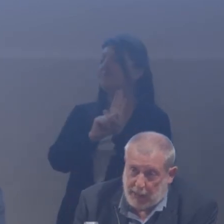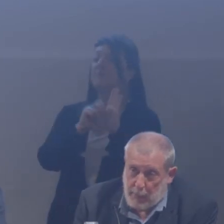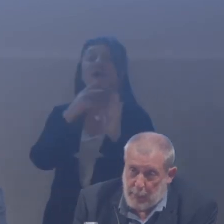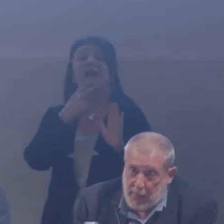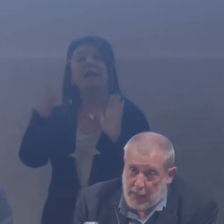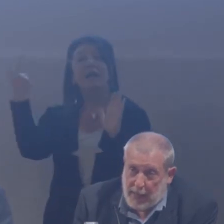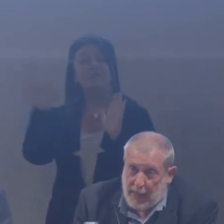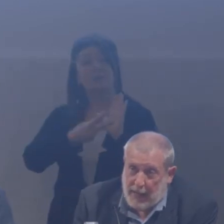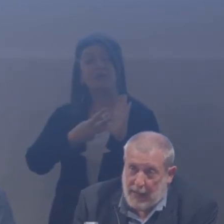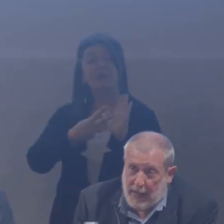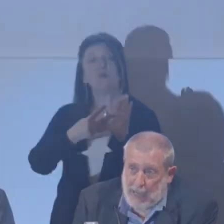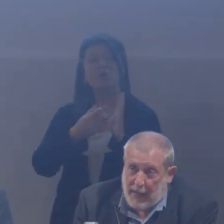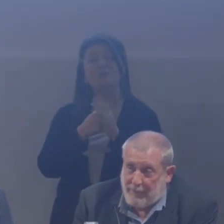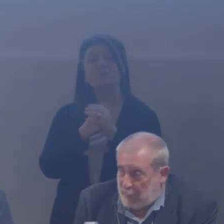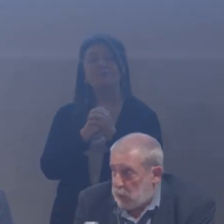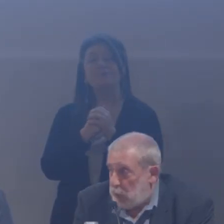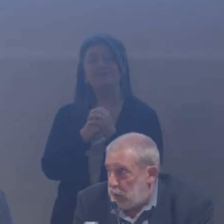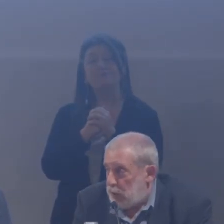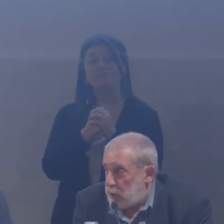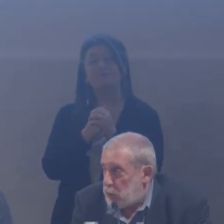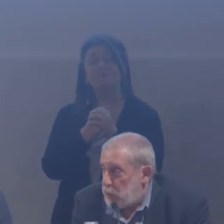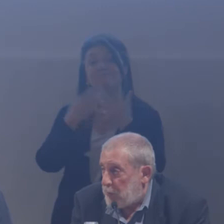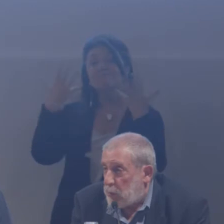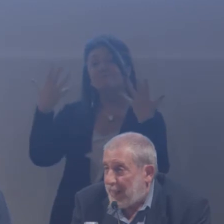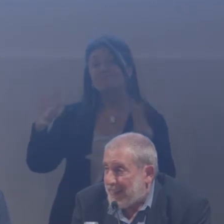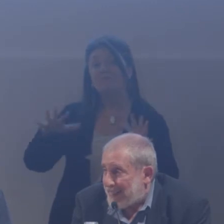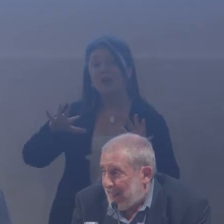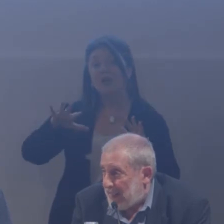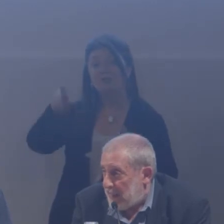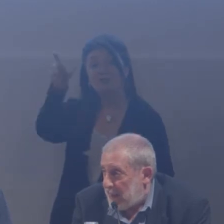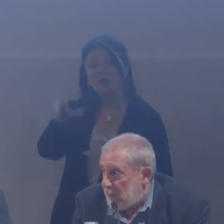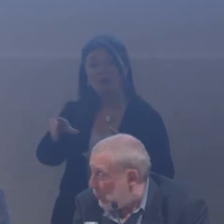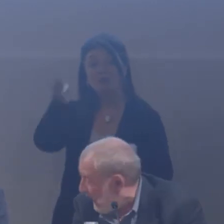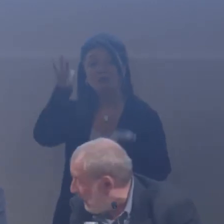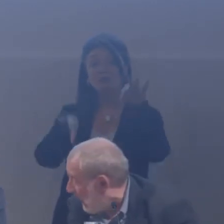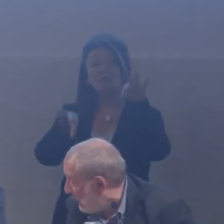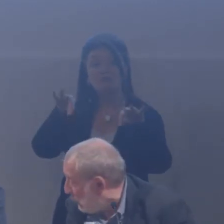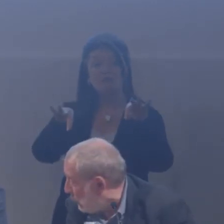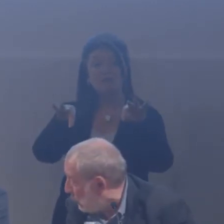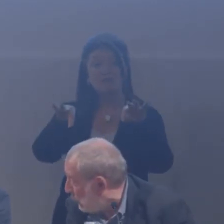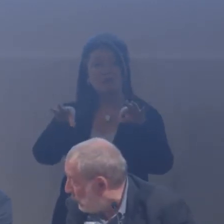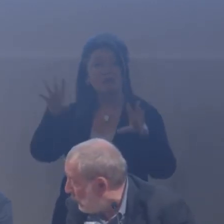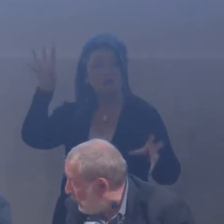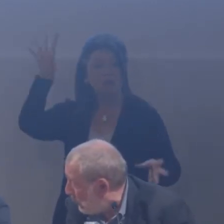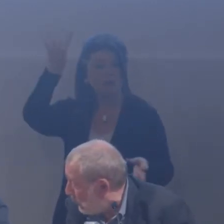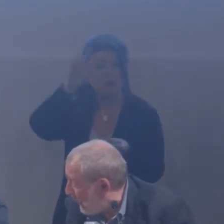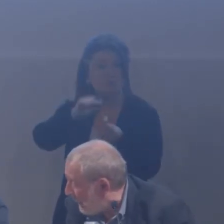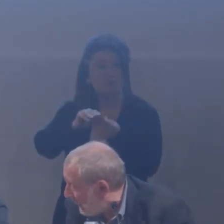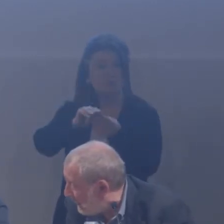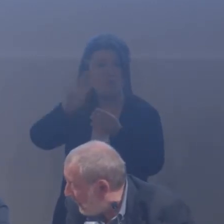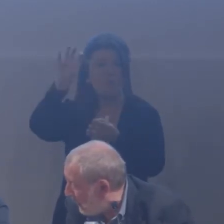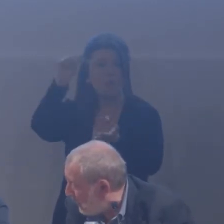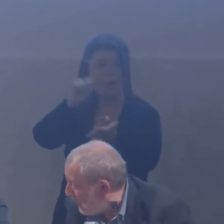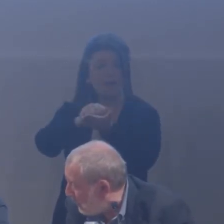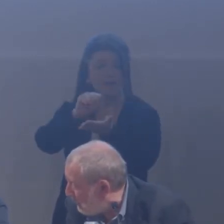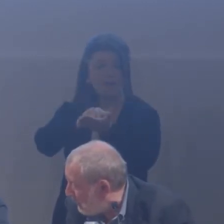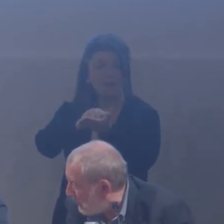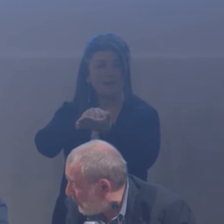che ha fatto il giudice per 40 anni. 40 anni, giusto?